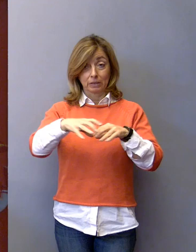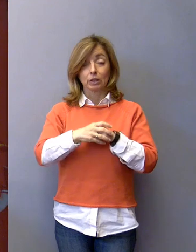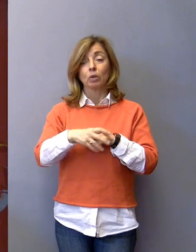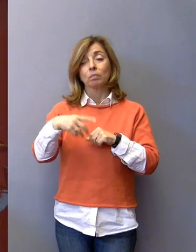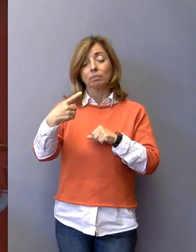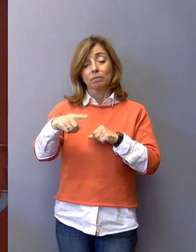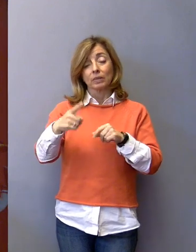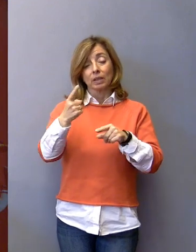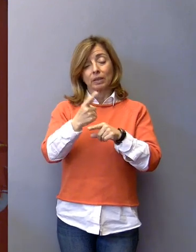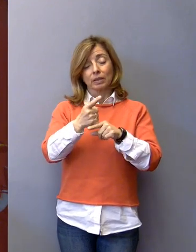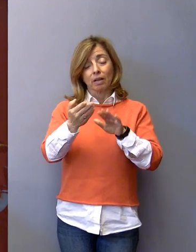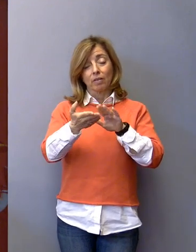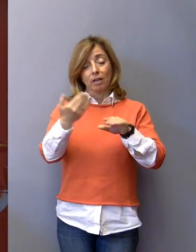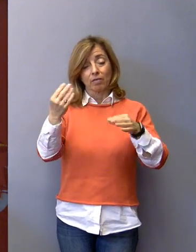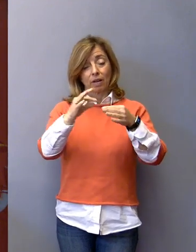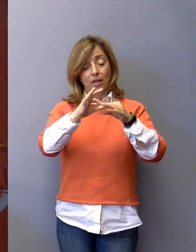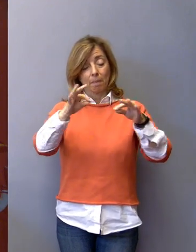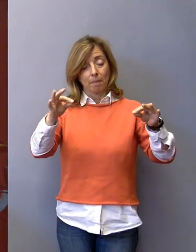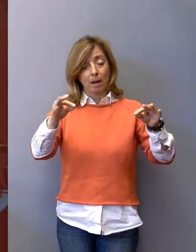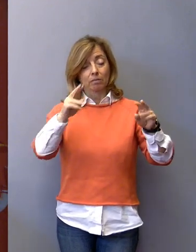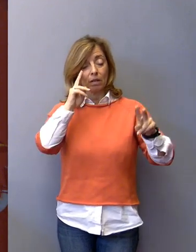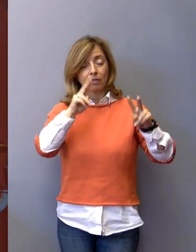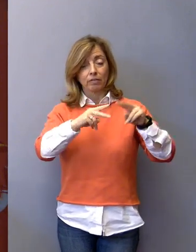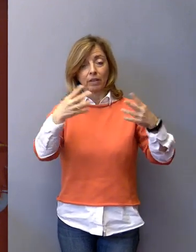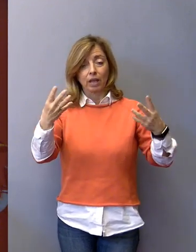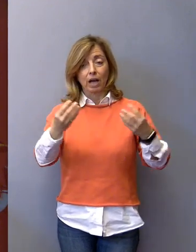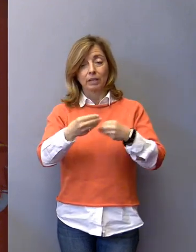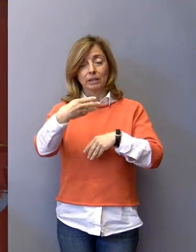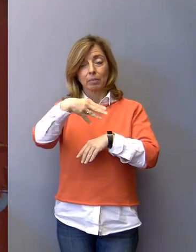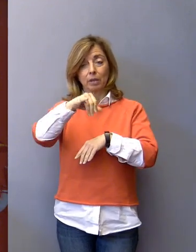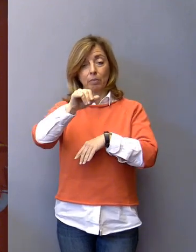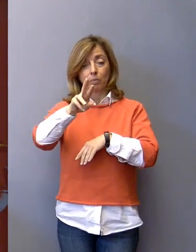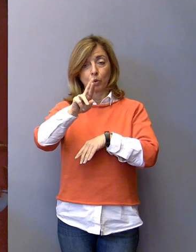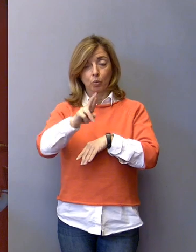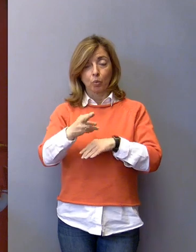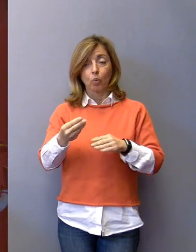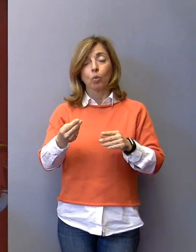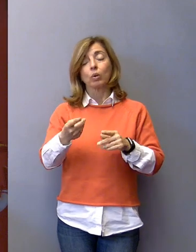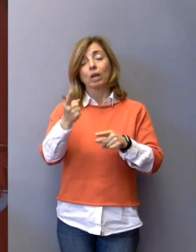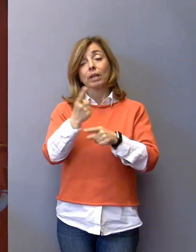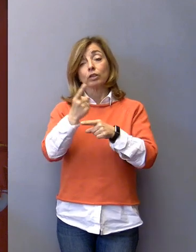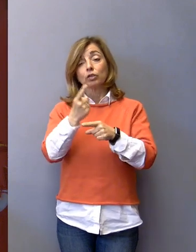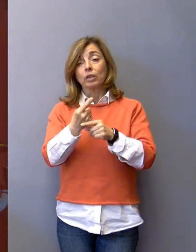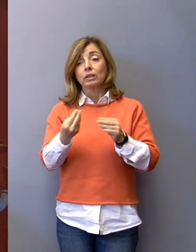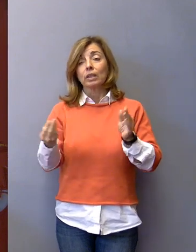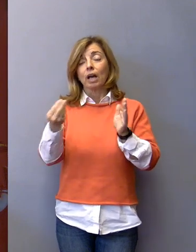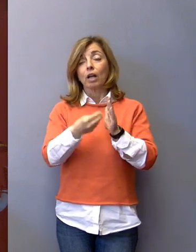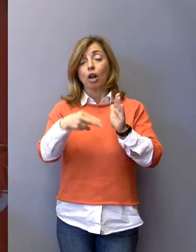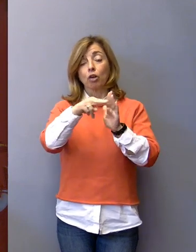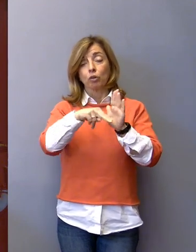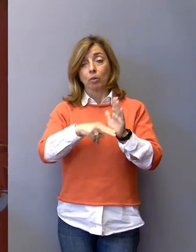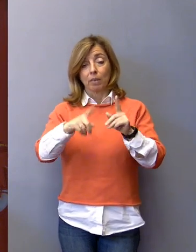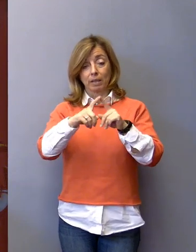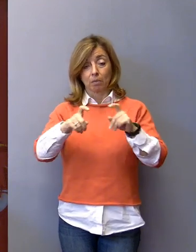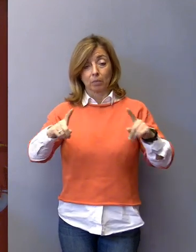la parte verificare con Miura la necessità effettiva di normare ulteriormente la materia nell'ambito di queste modifiche di Puk perché